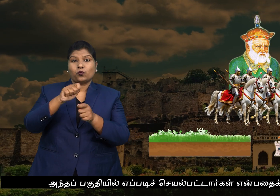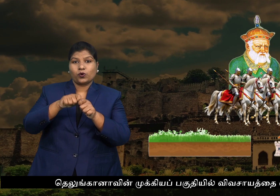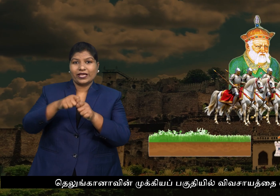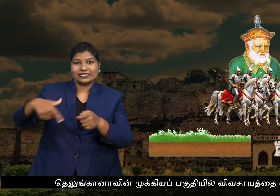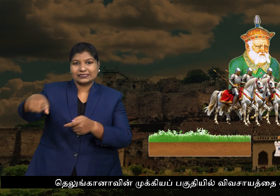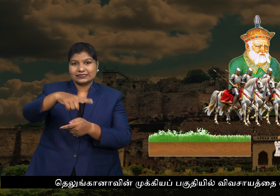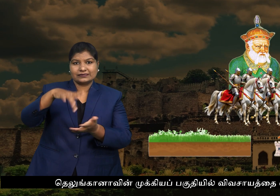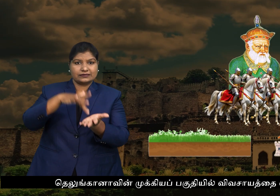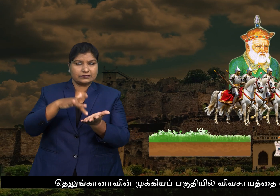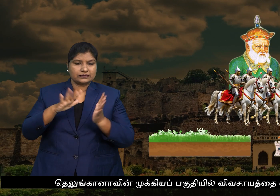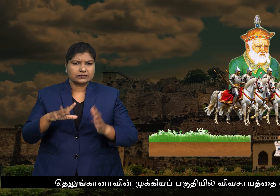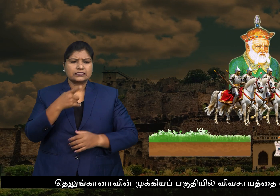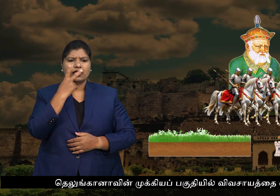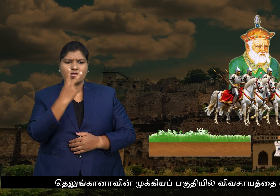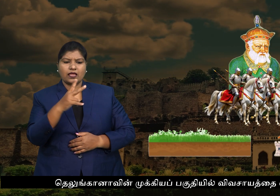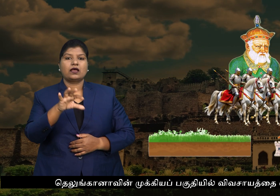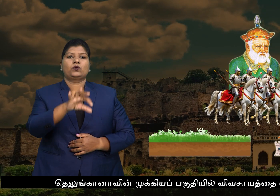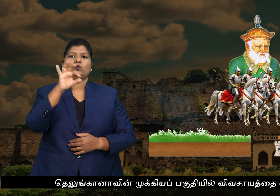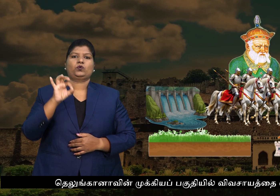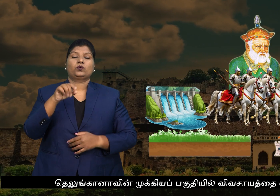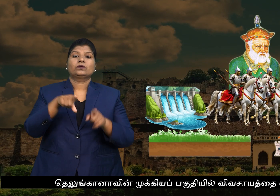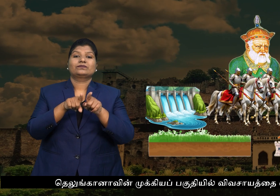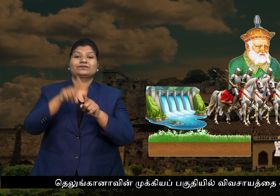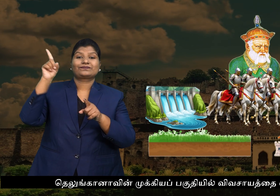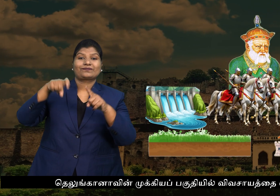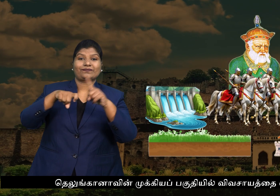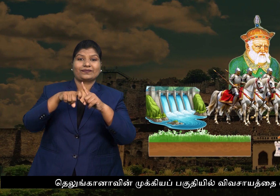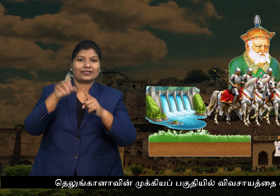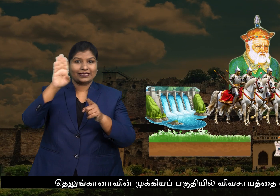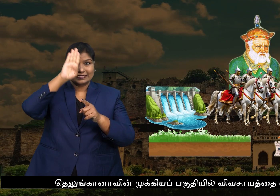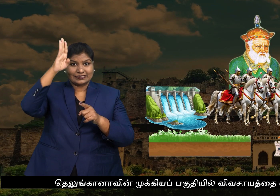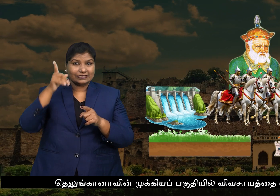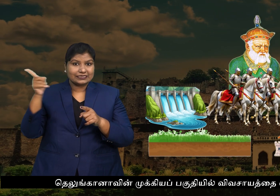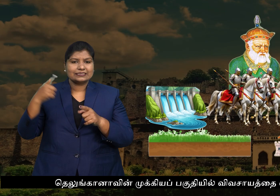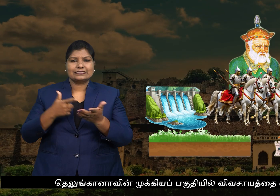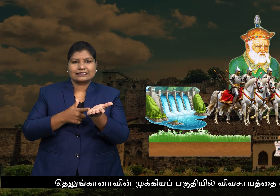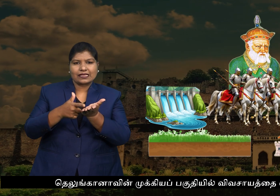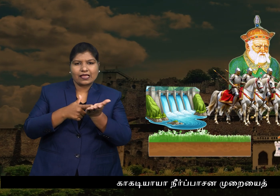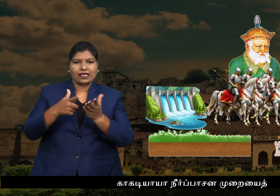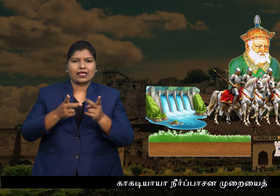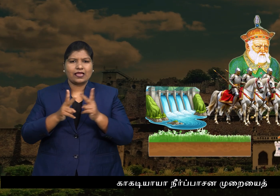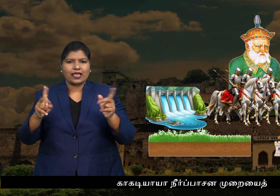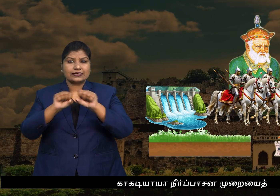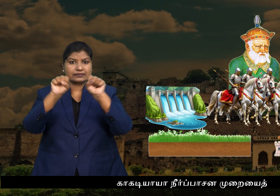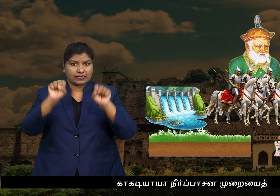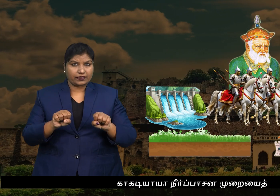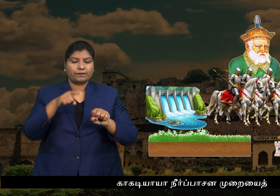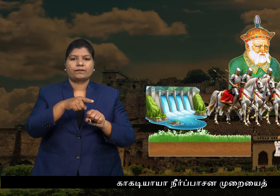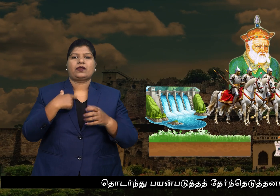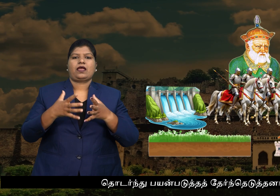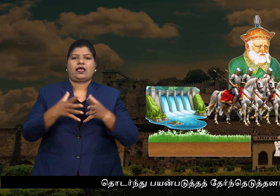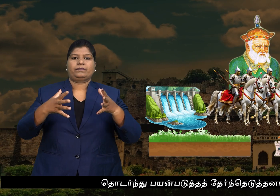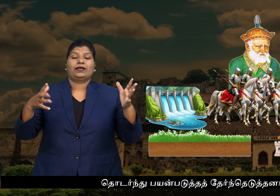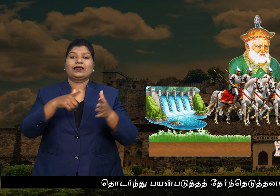தெலுங்கானாவின் முக்கிய பகுதியில் விவசாயத்தை விரிவுபடுத்த காகதிய நீர்ப்பாசன